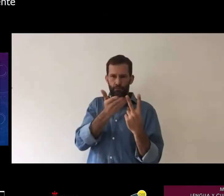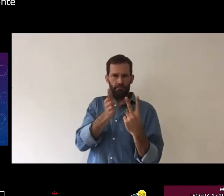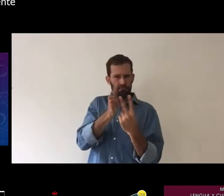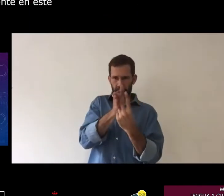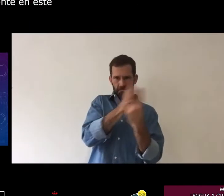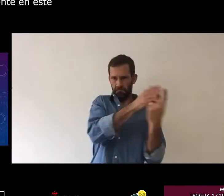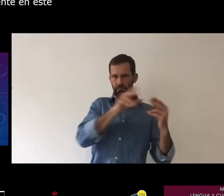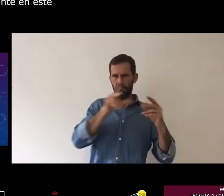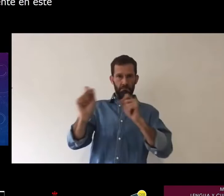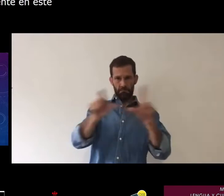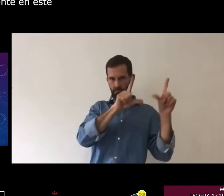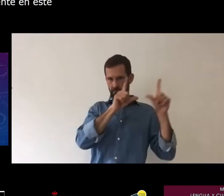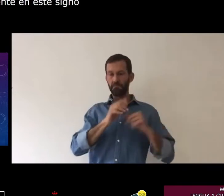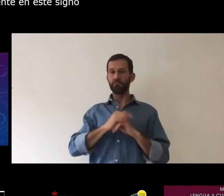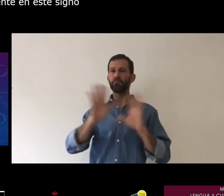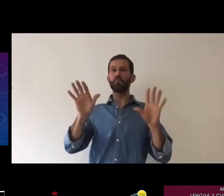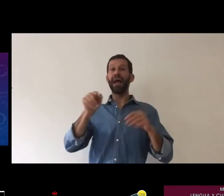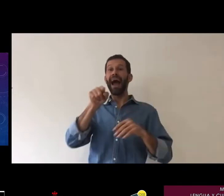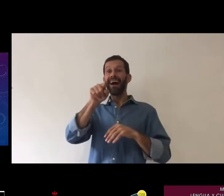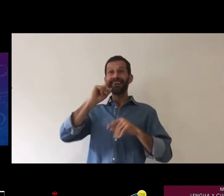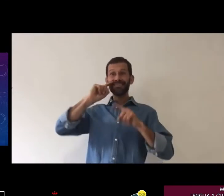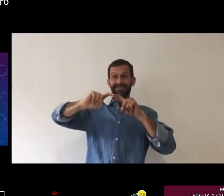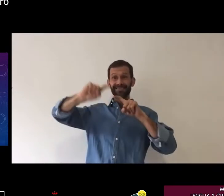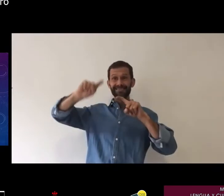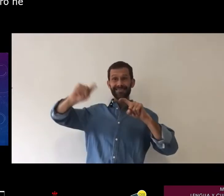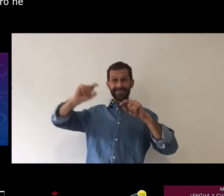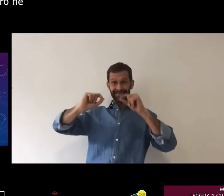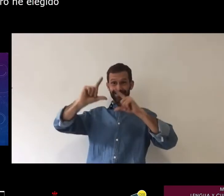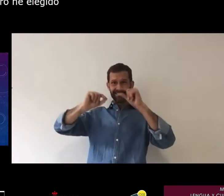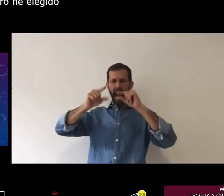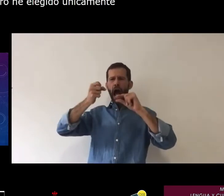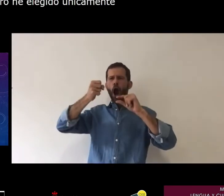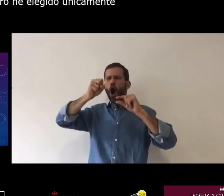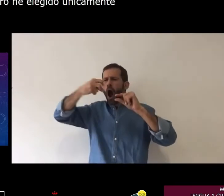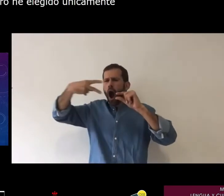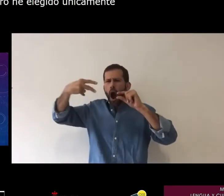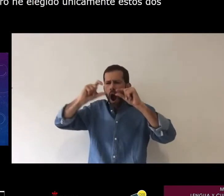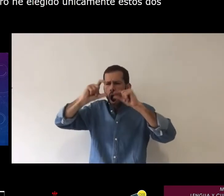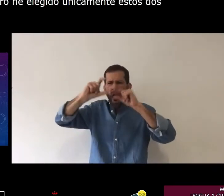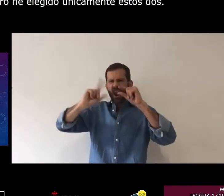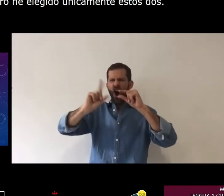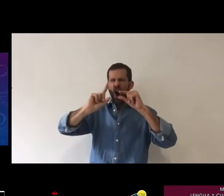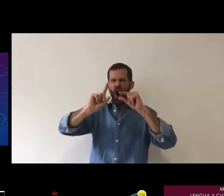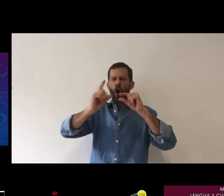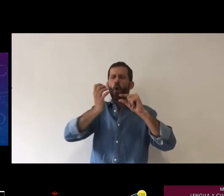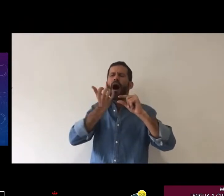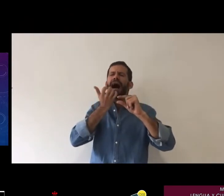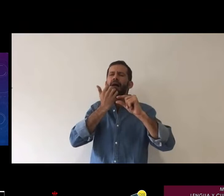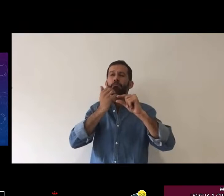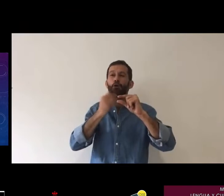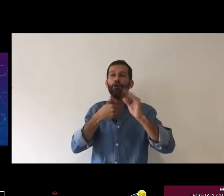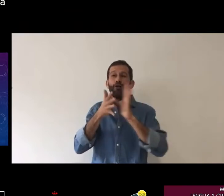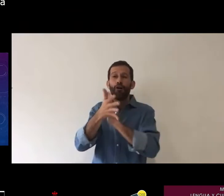Habría muchos más, pero he elegido únicamente estos dos. Y aquí lo que veis es una representación